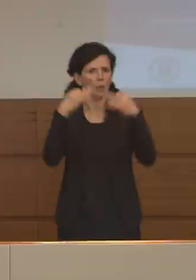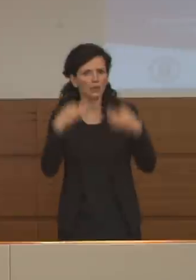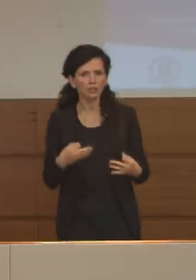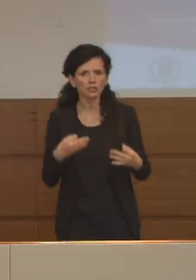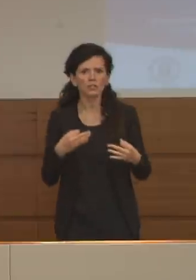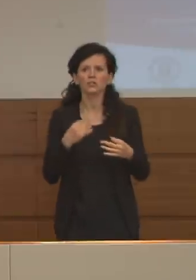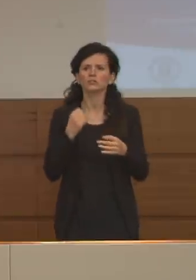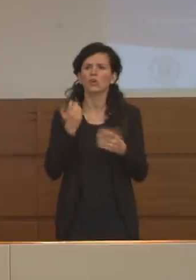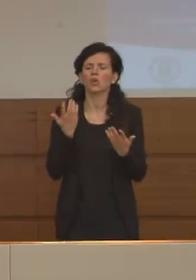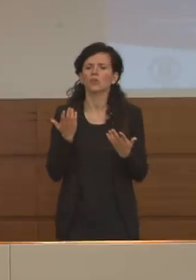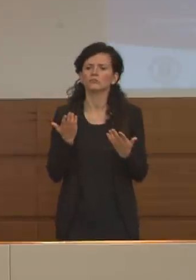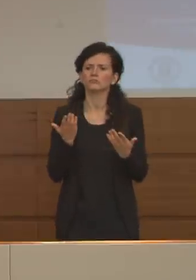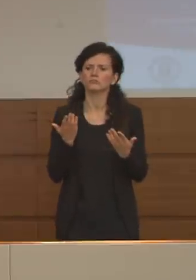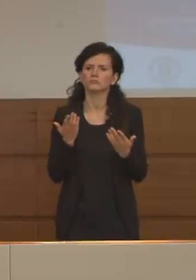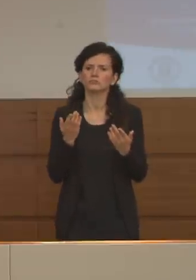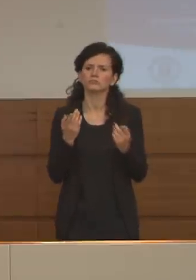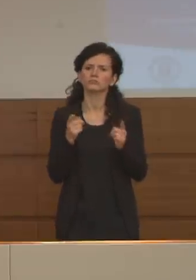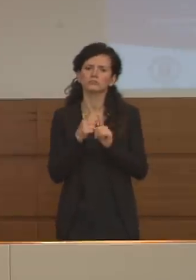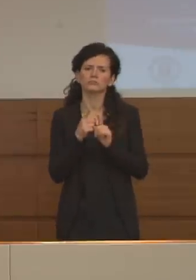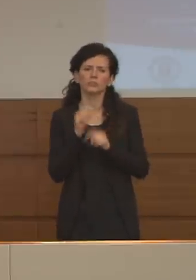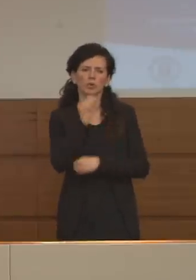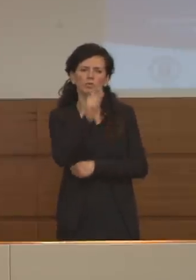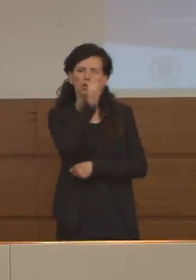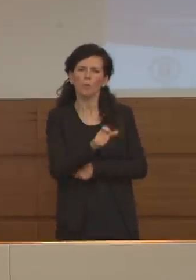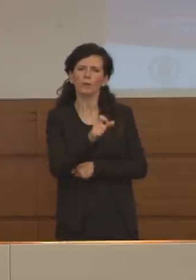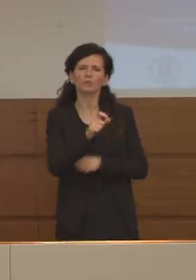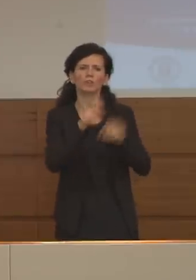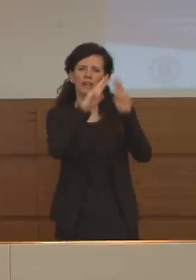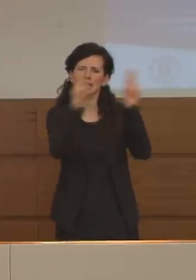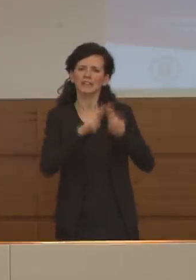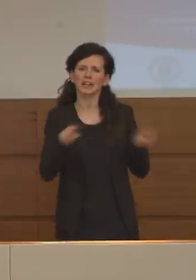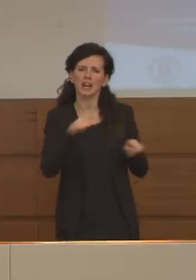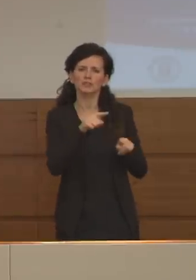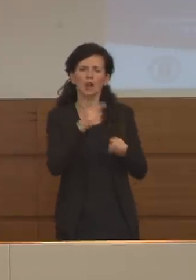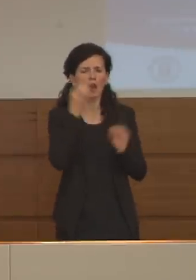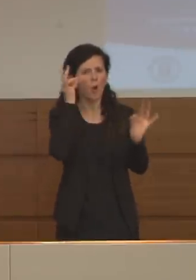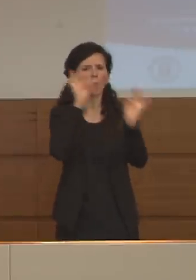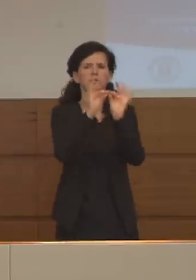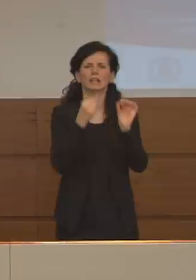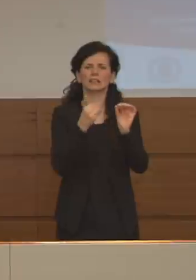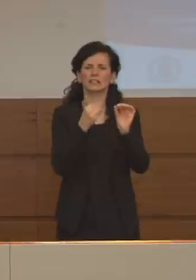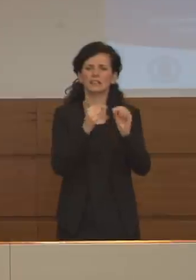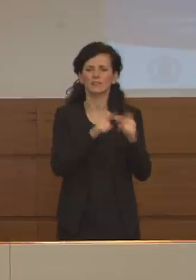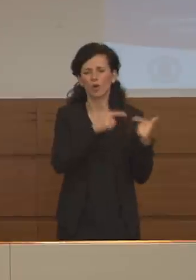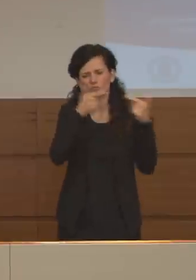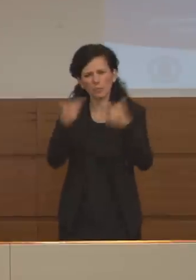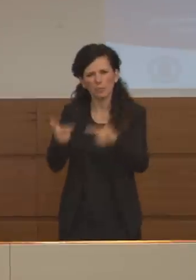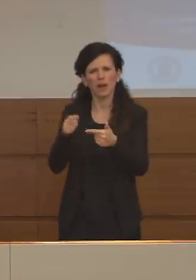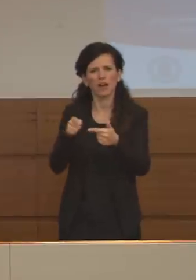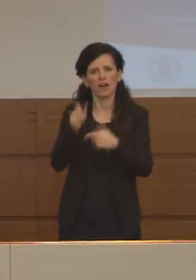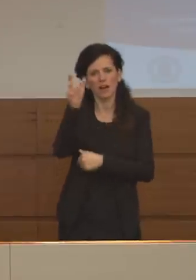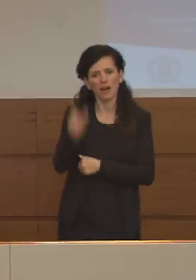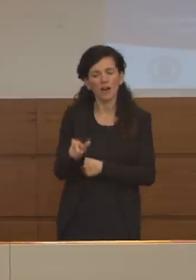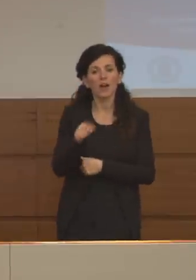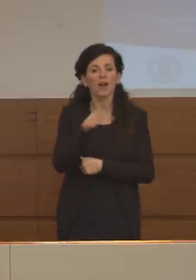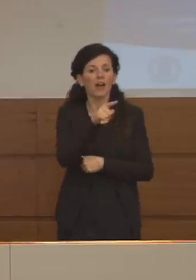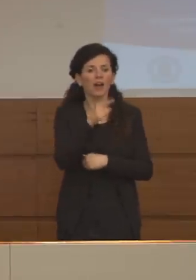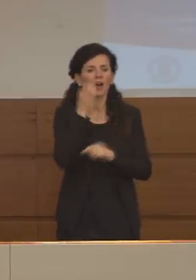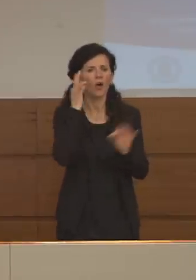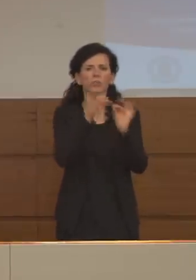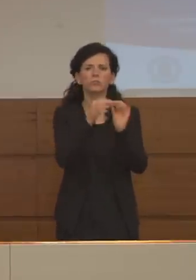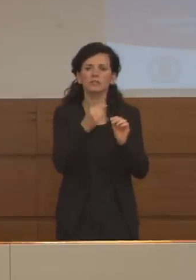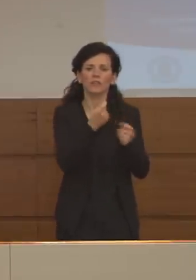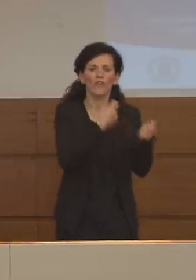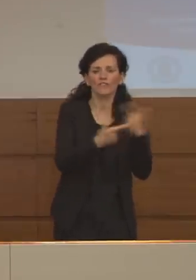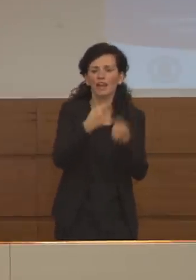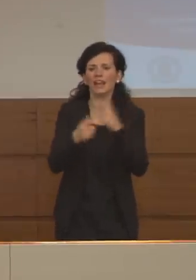contro un broker internazionali senza scrupoli che provavano a vendere di tutto e